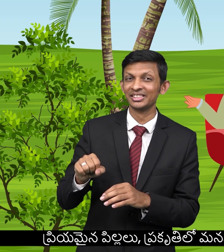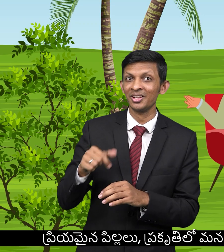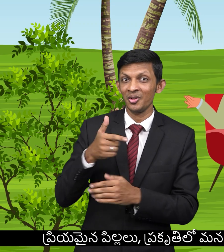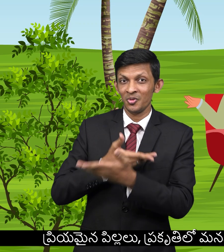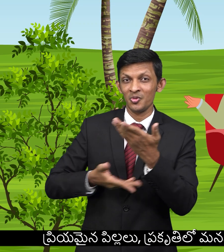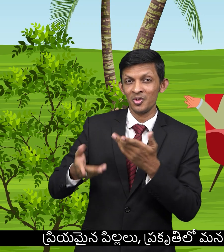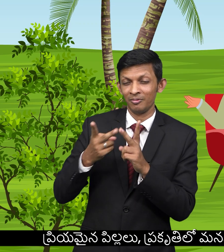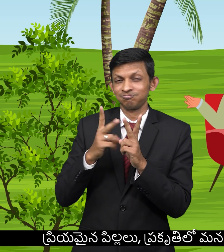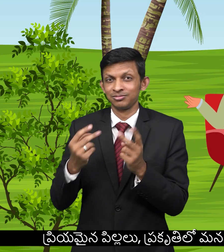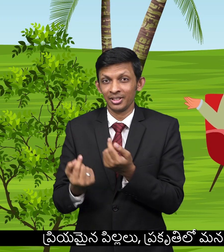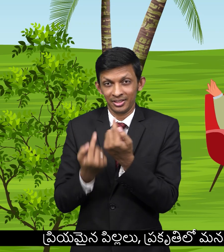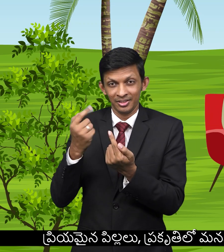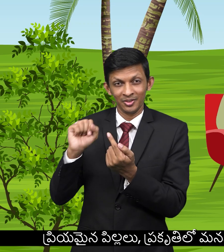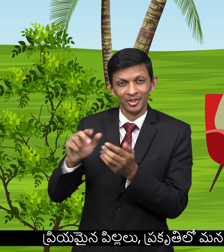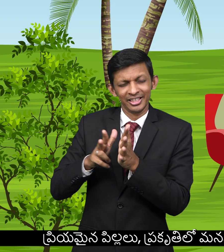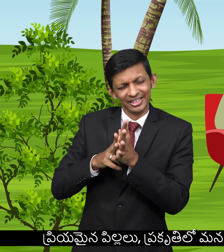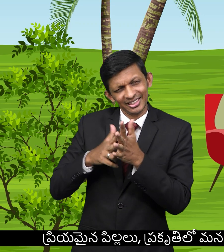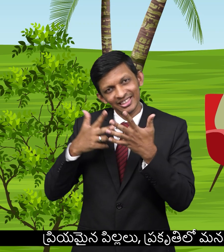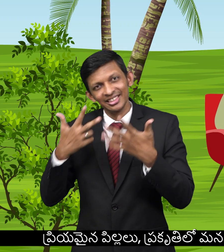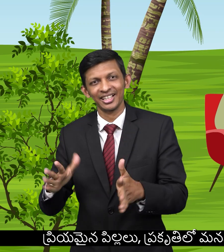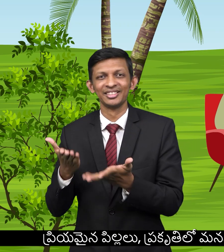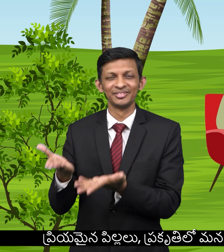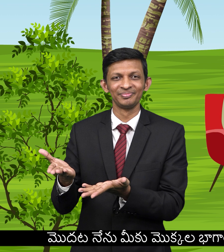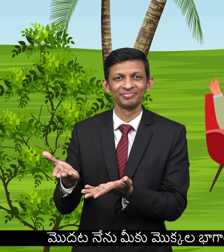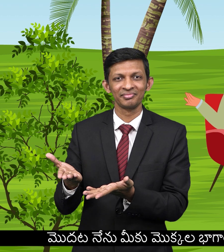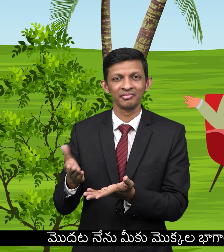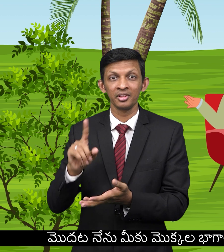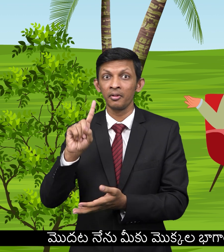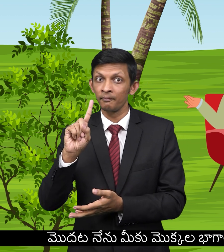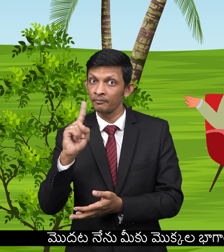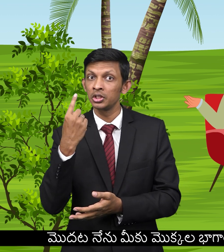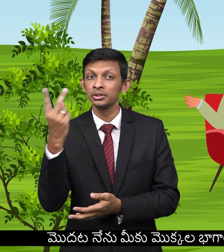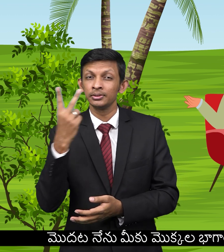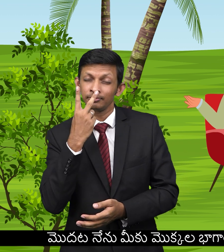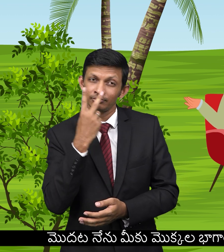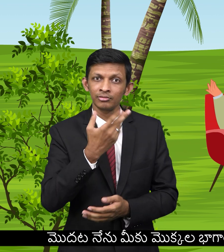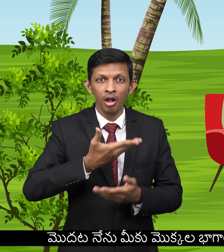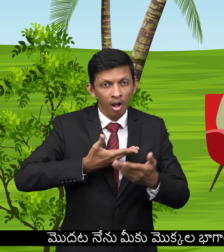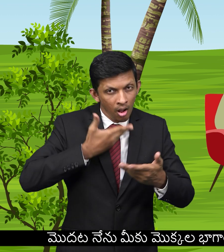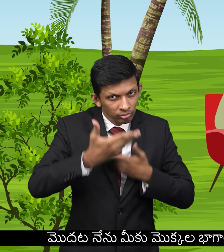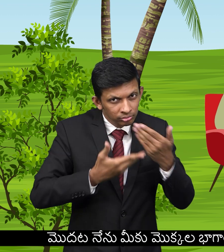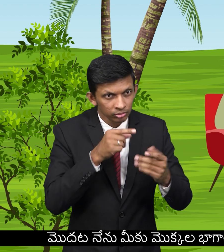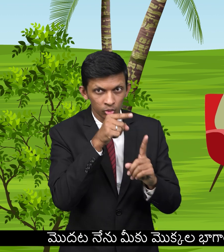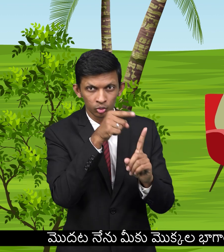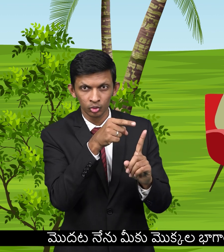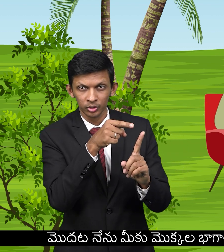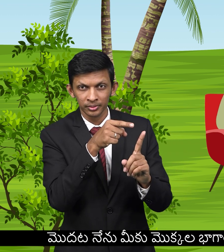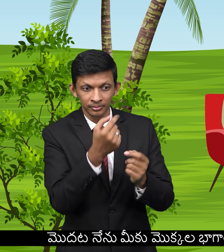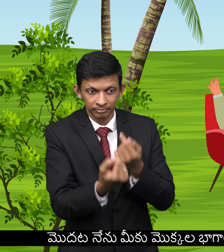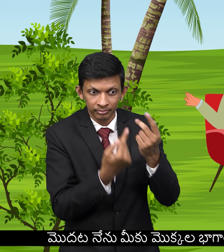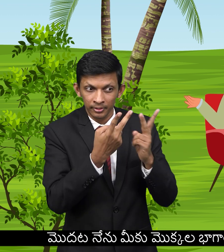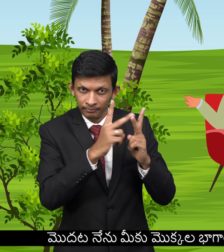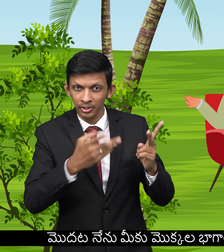ప్రియమైన పిల్లలు, ప్రకృతిలో మనకి వివిధ రకాల మొక్కలు ఉన్నాయి. మొదట నేను మీకు మొక్కల భాగాలను నేర్పుతాను.